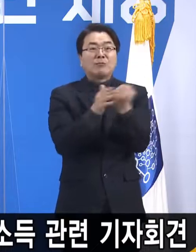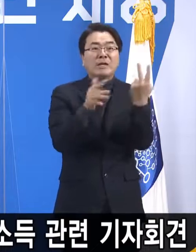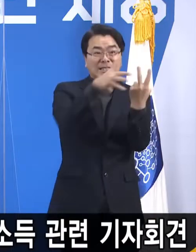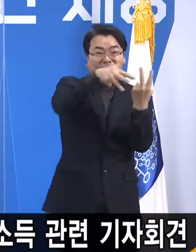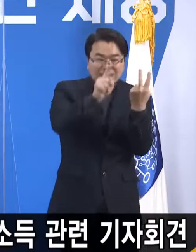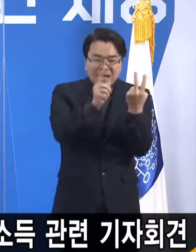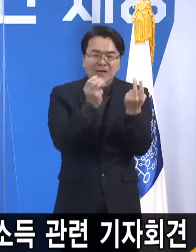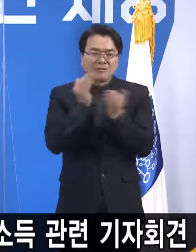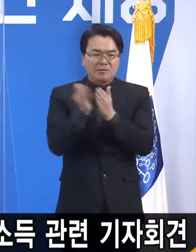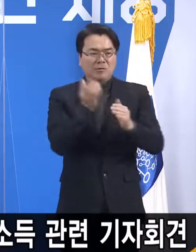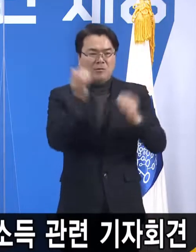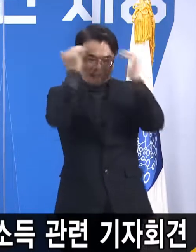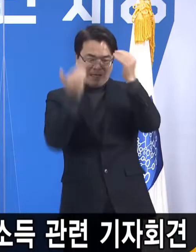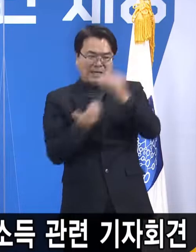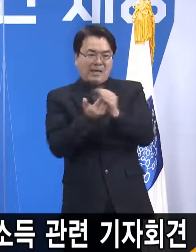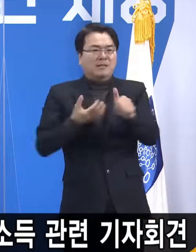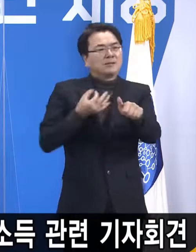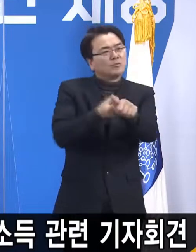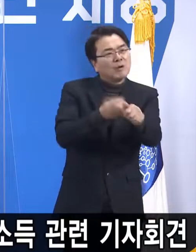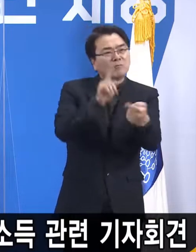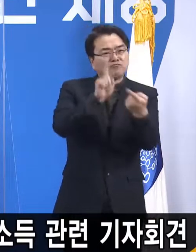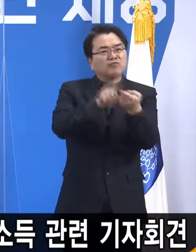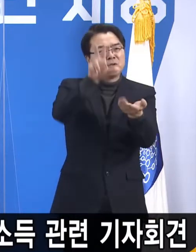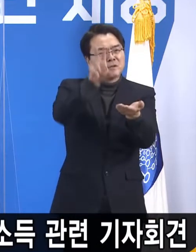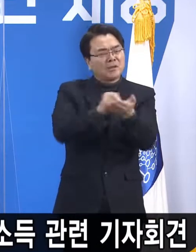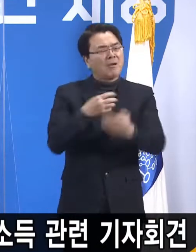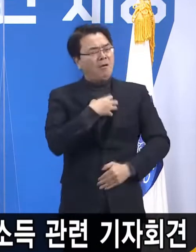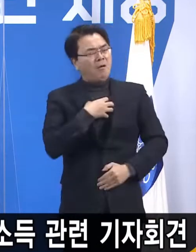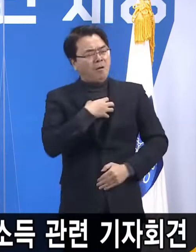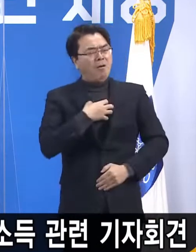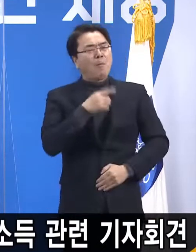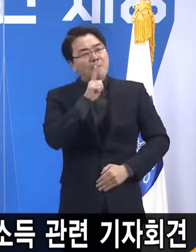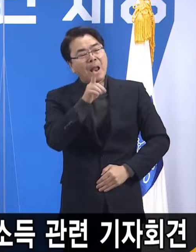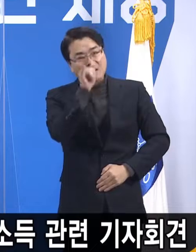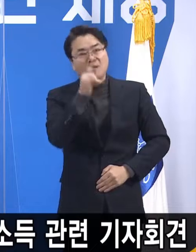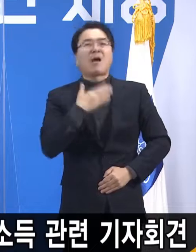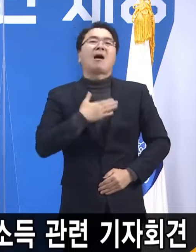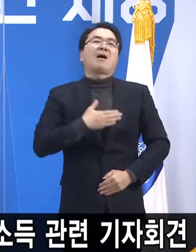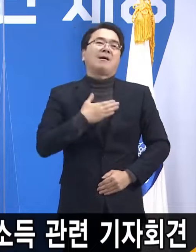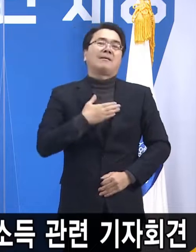재난기본소득 지급을 우려하는 목소리가 있는 것을 잘 알고 있습니다.